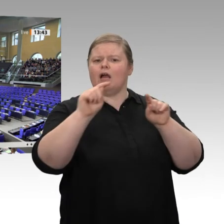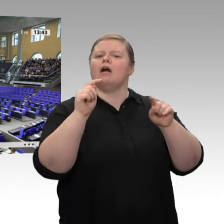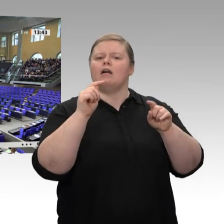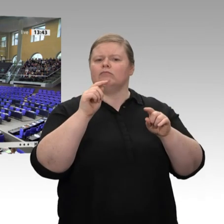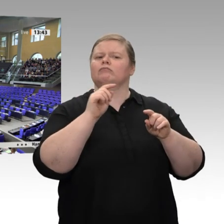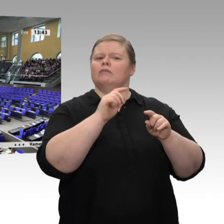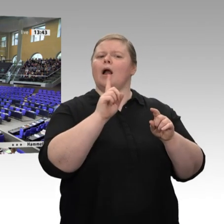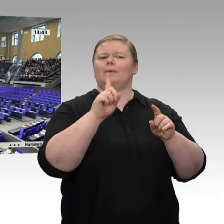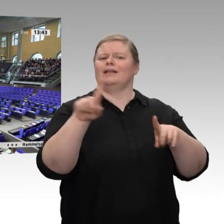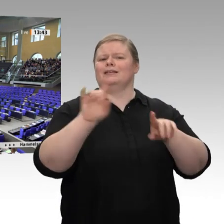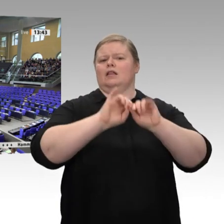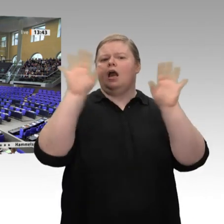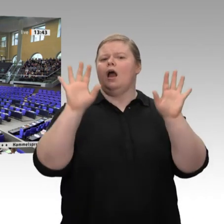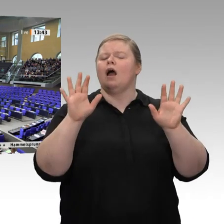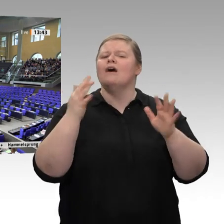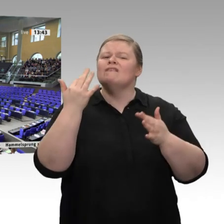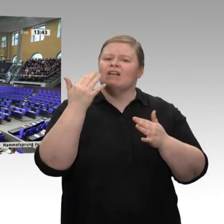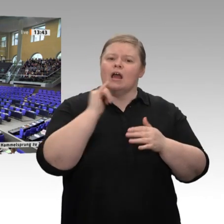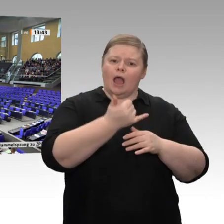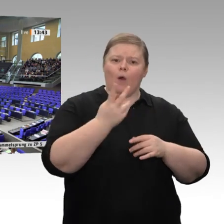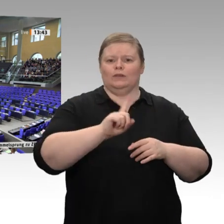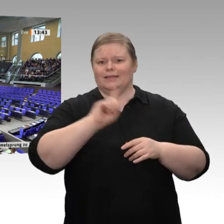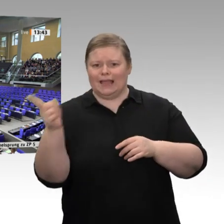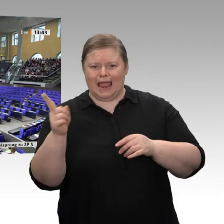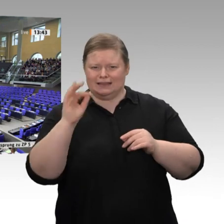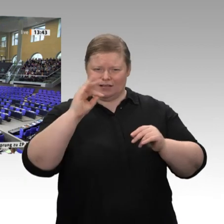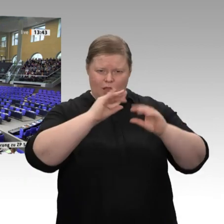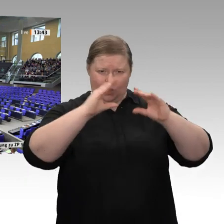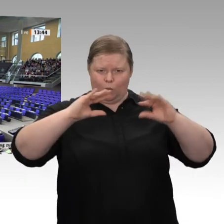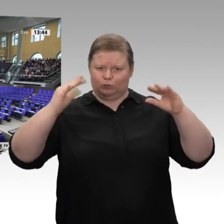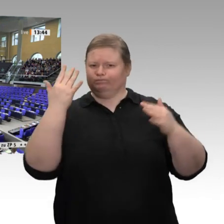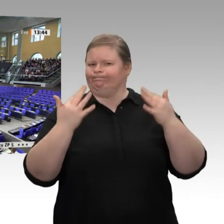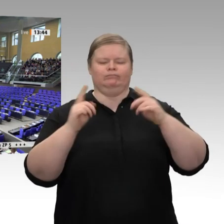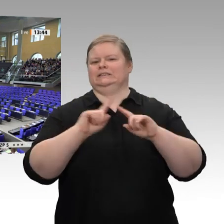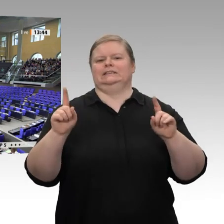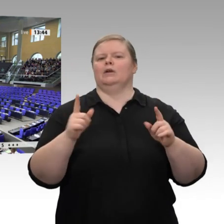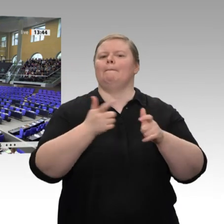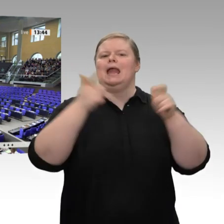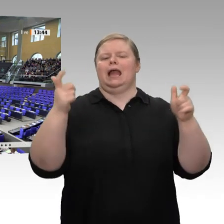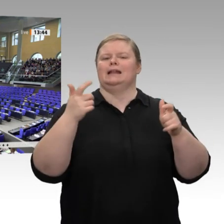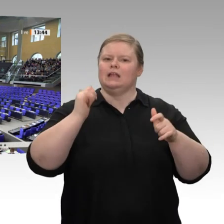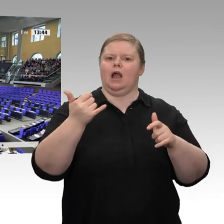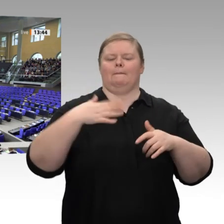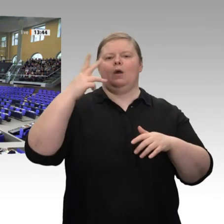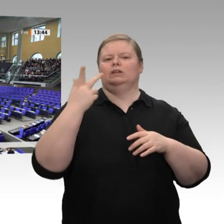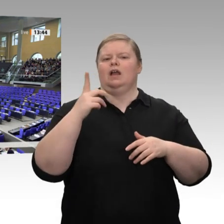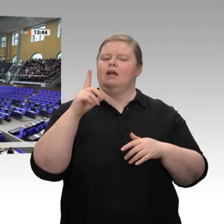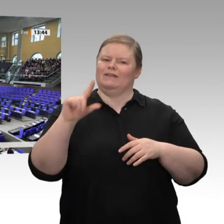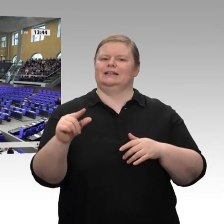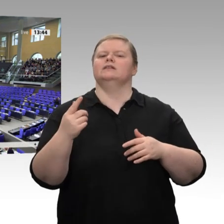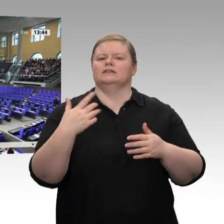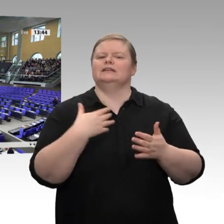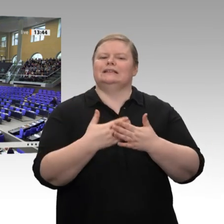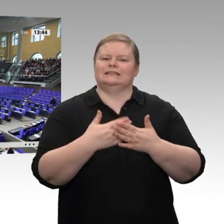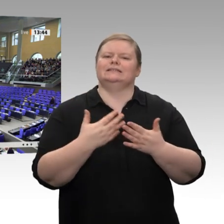inwieweit die Ja- oder Nein-Stimmen jeweils in der Mehrheit waren. Der Sitzungsvorstand war sich